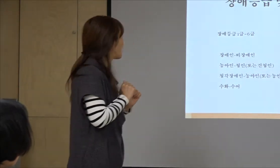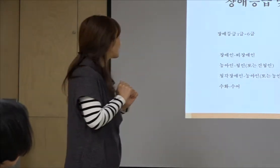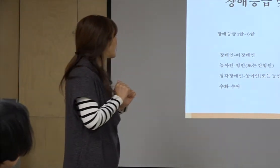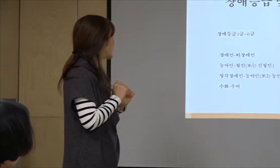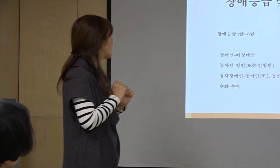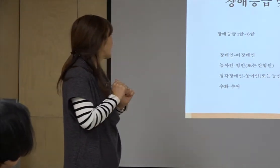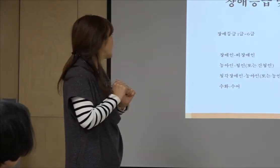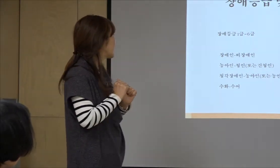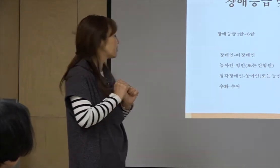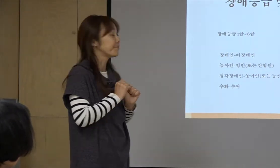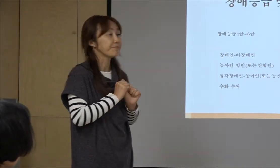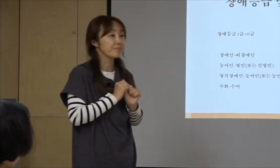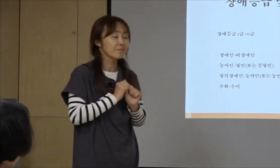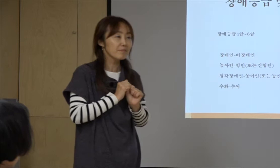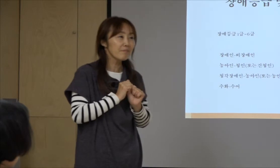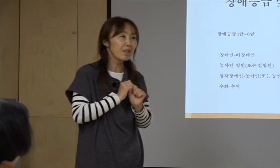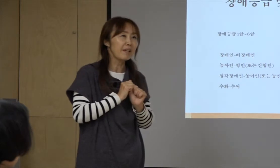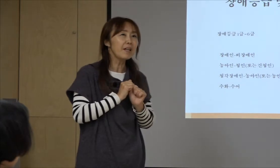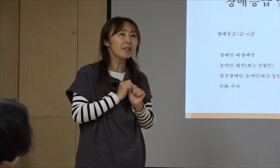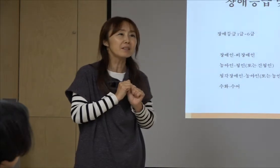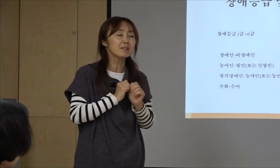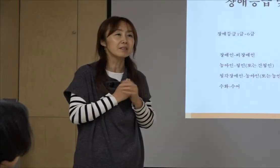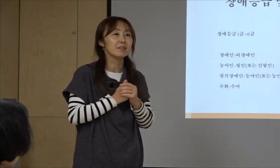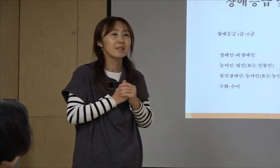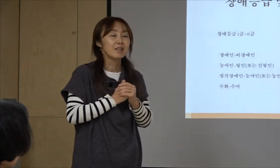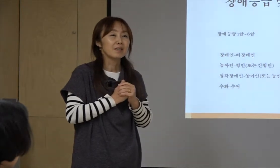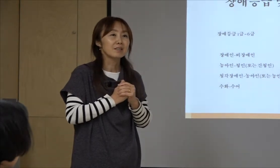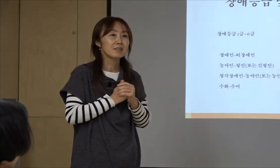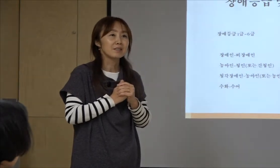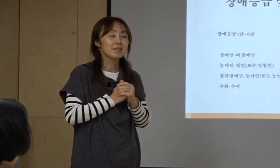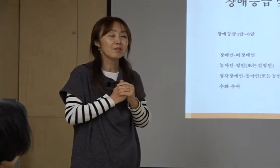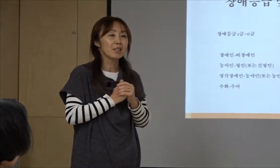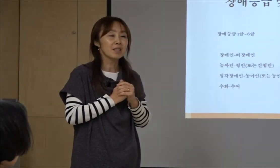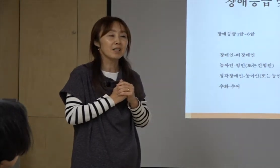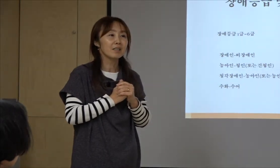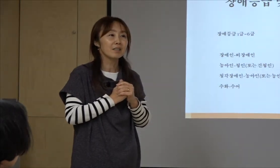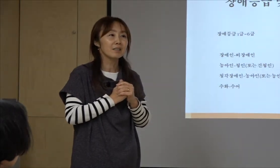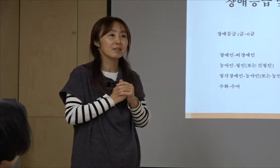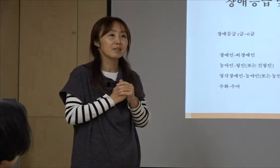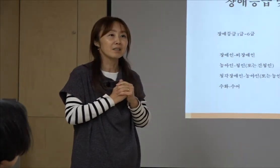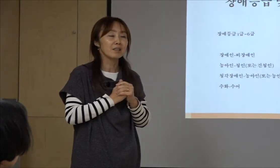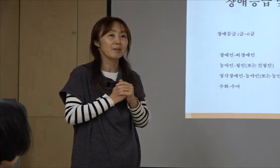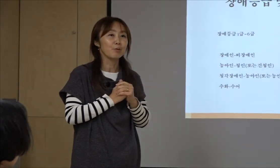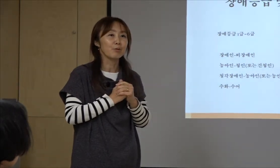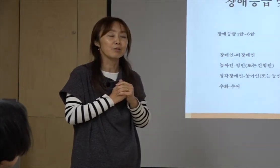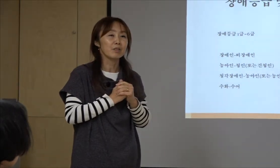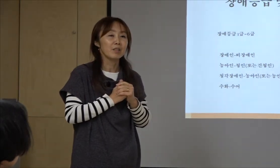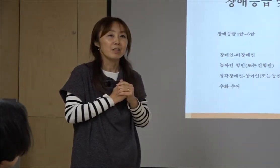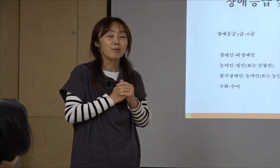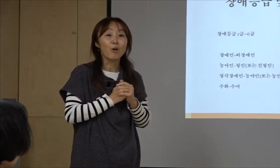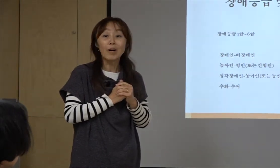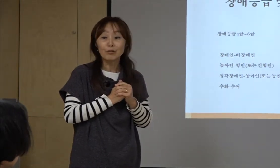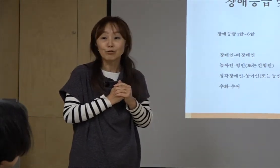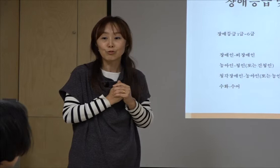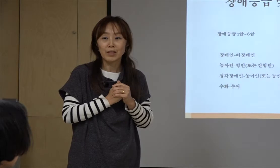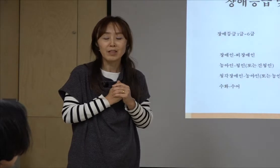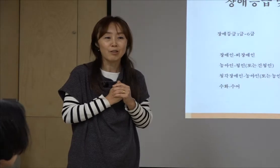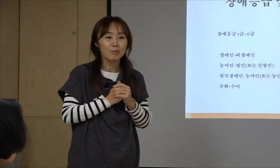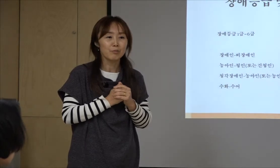수가 있죠. 그래서 옛날에는 그 청각장애인들한테 뭐 영화도 옛날 영화 보면